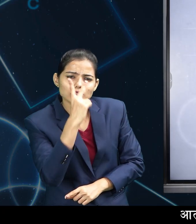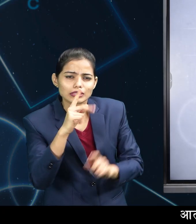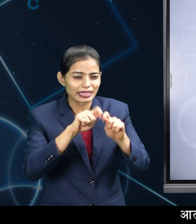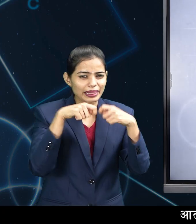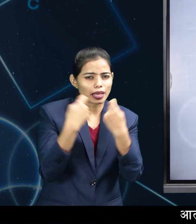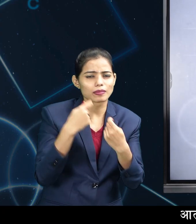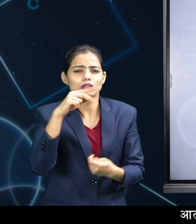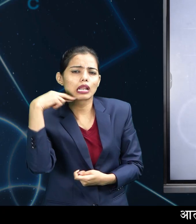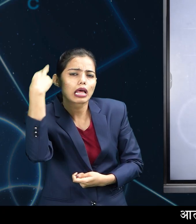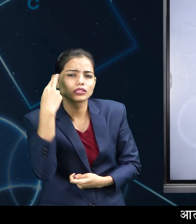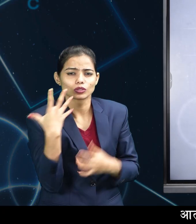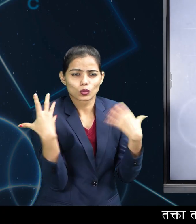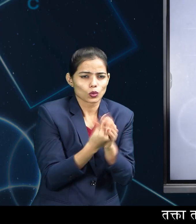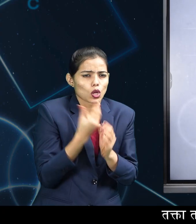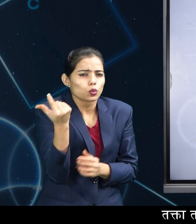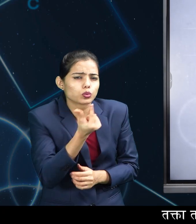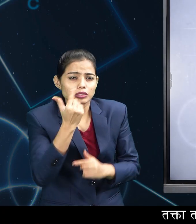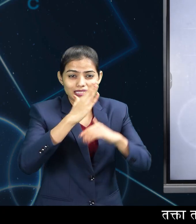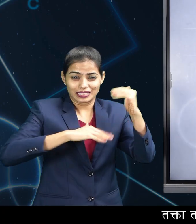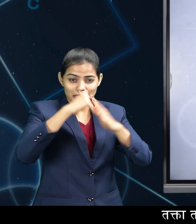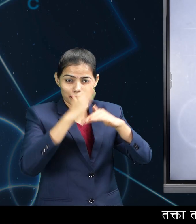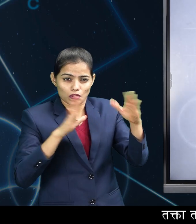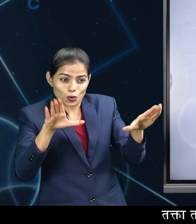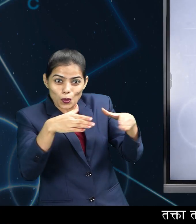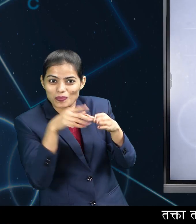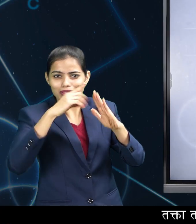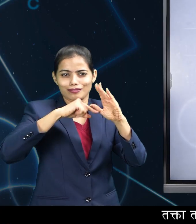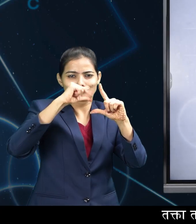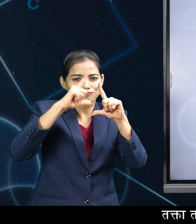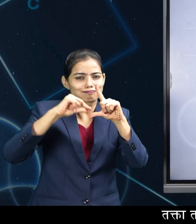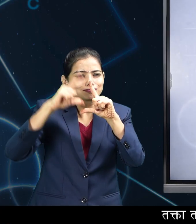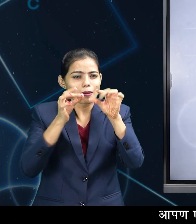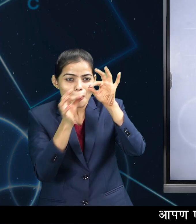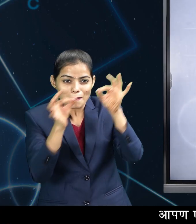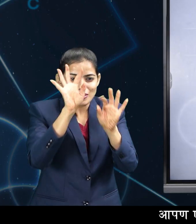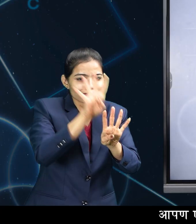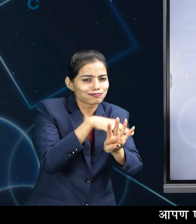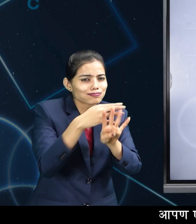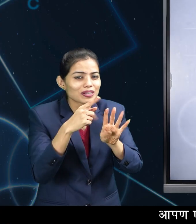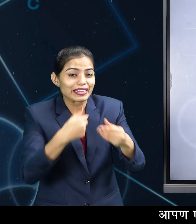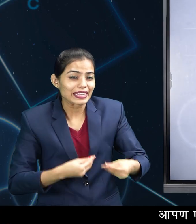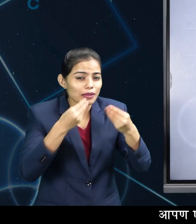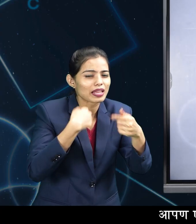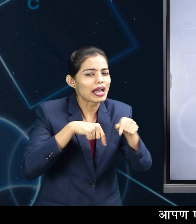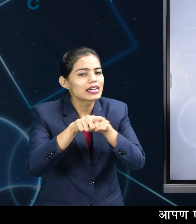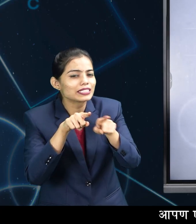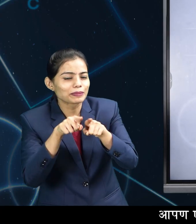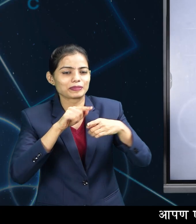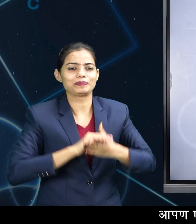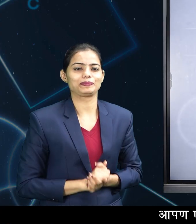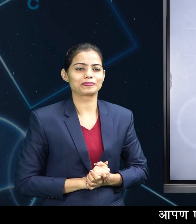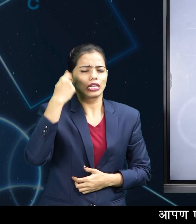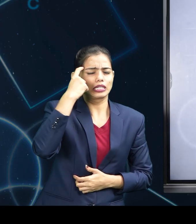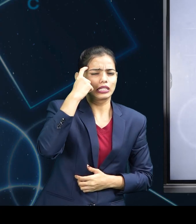आता गटवार वारंवारता वितरण तक्ता तयार करताना वापरण्यात येणाऱ्या संज्ञा आपण एका उदाहरणाच्या मदतीने समजून